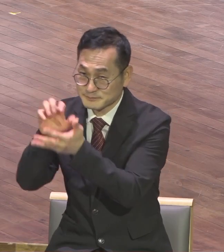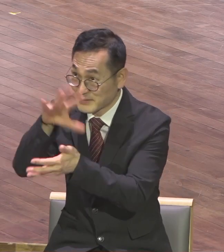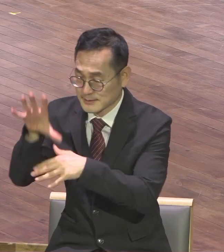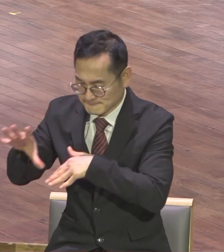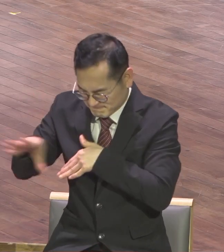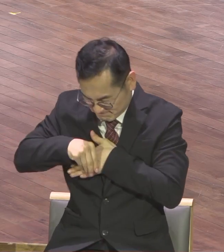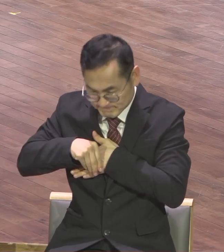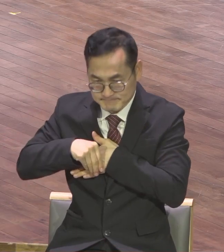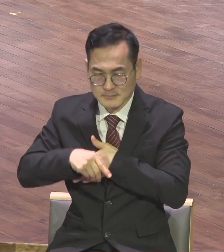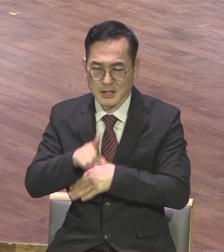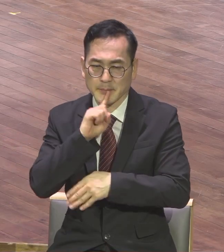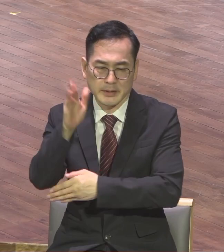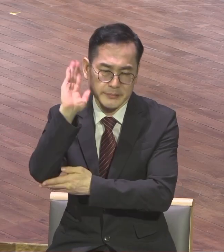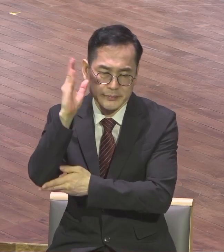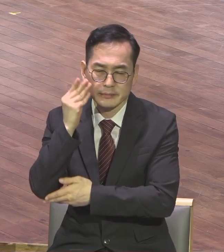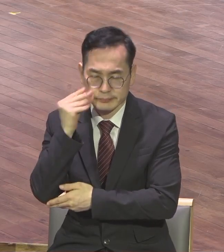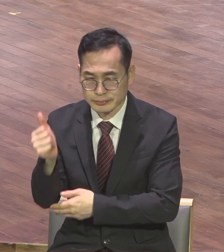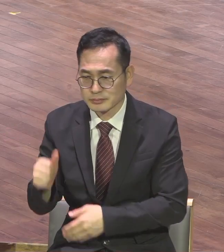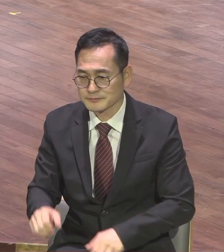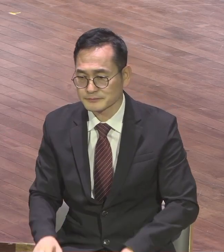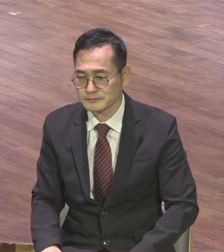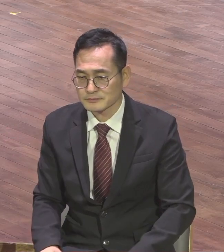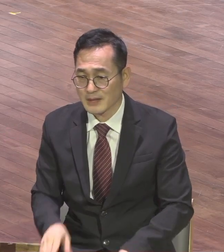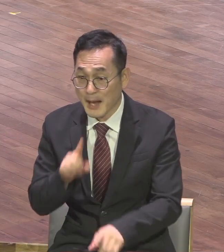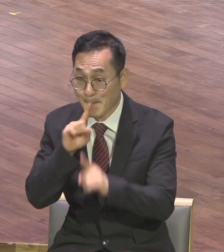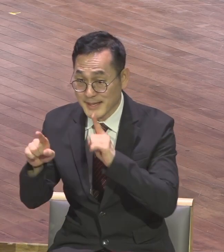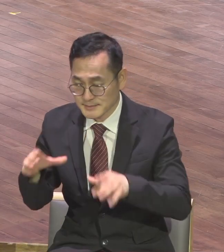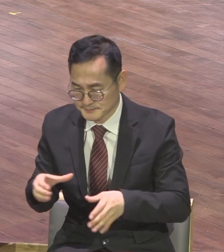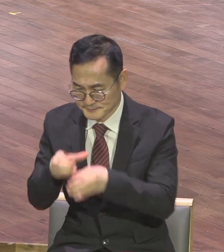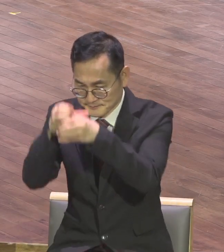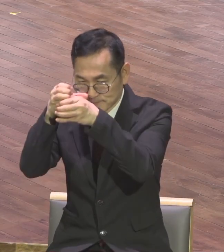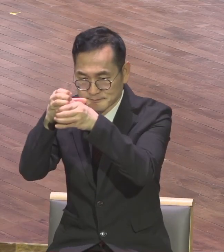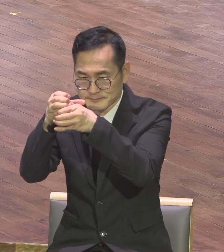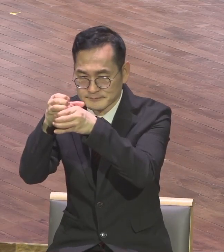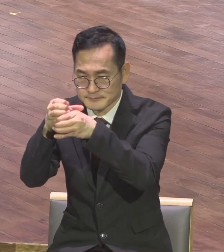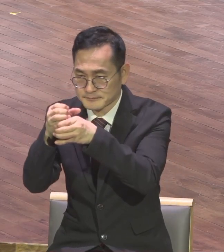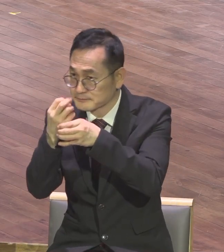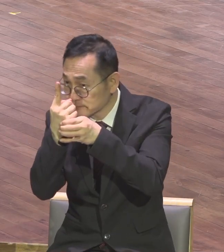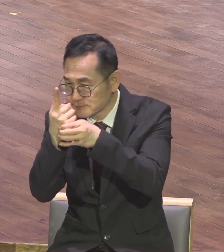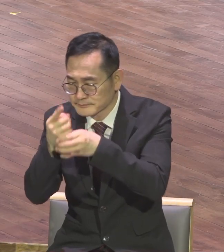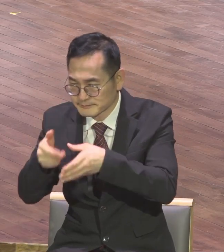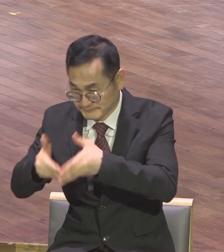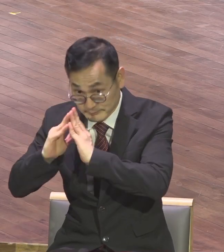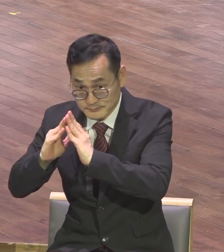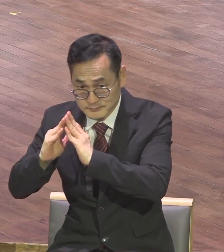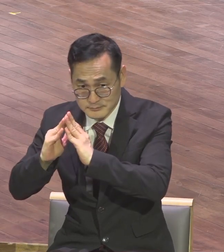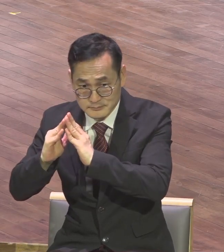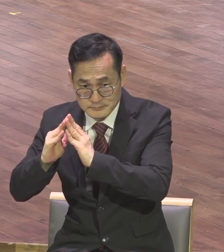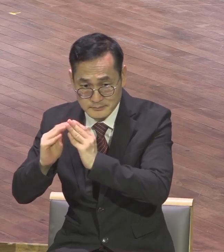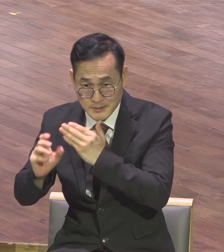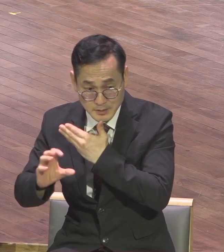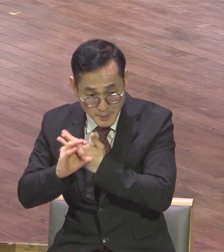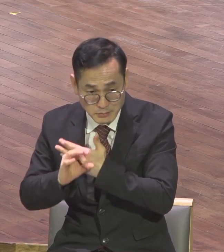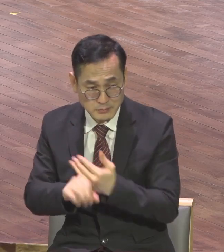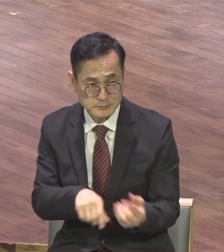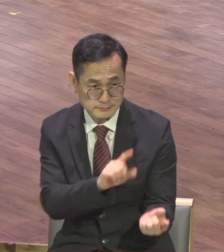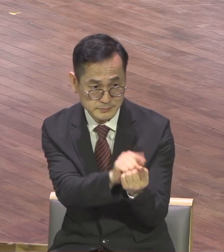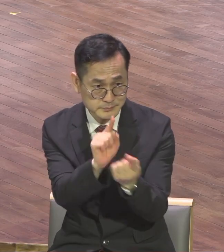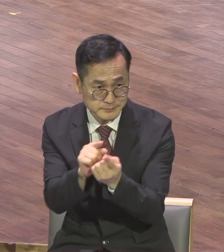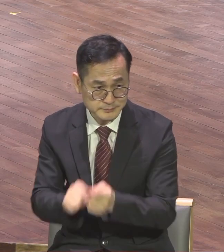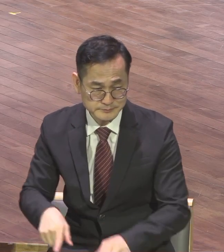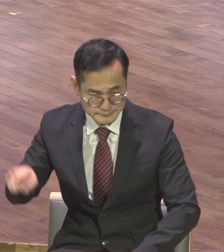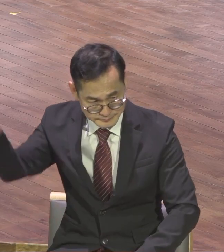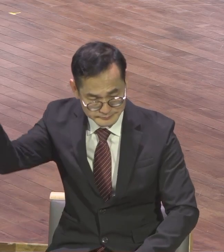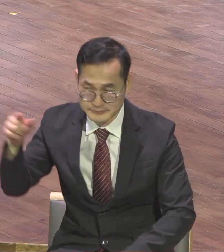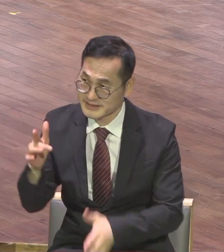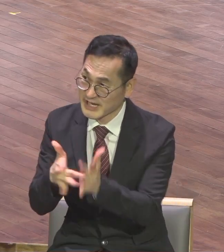삼아버리고. 말씀의 망대가 내 안에 견고히 서게 되면, 나 자신뿐만 아니라, 막, 만나는 사람마다